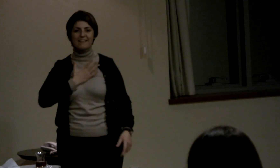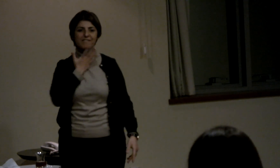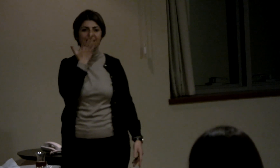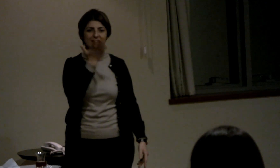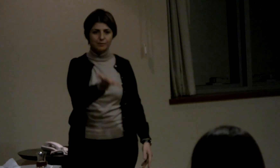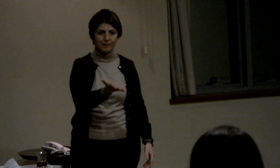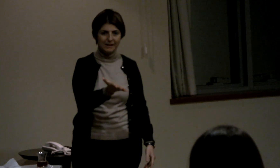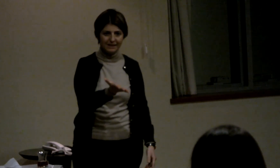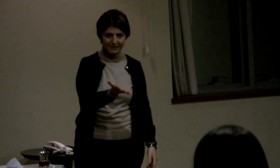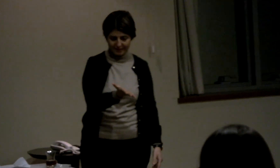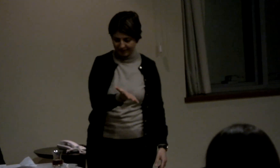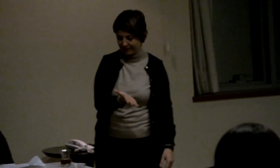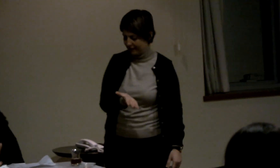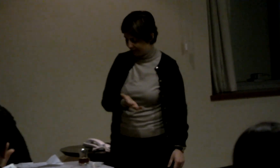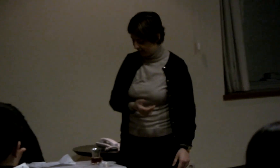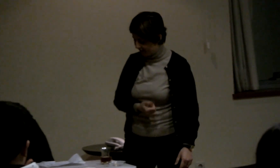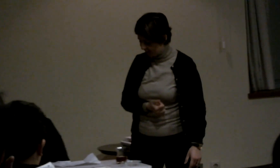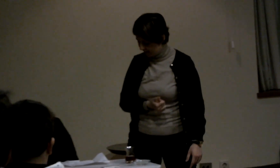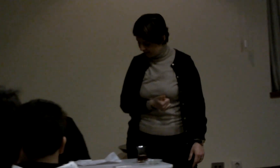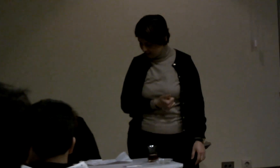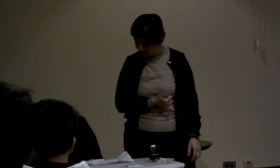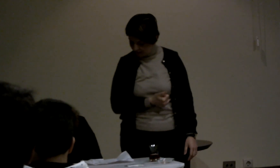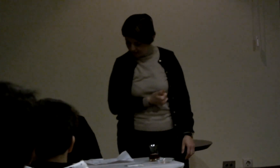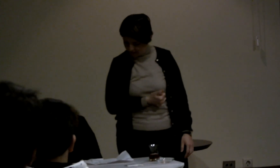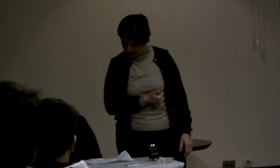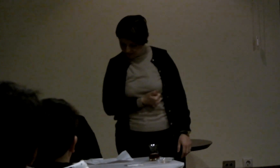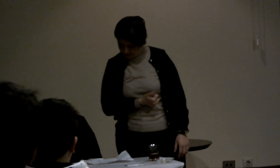nefret etmek, evet,